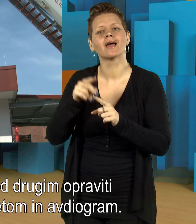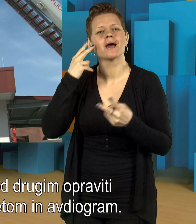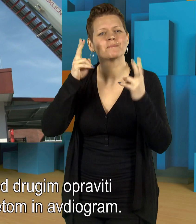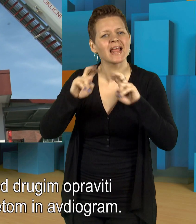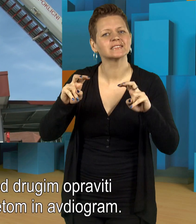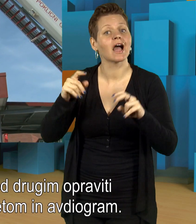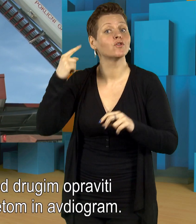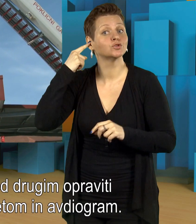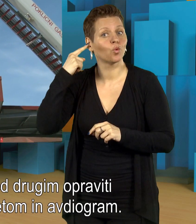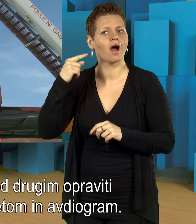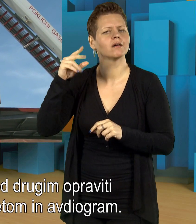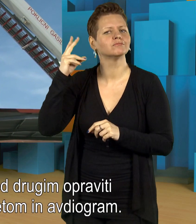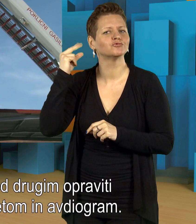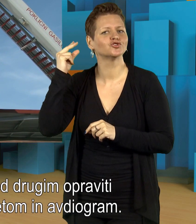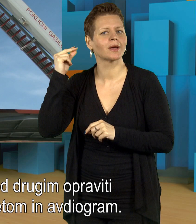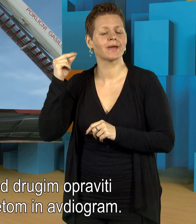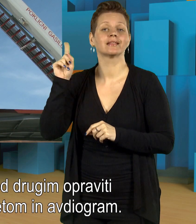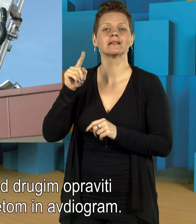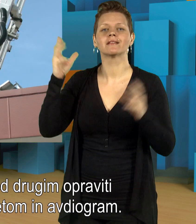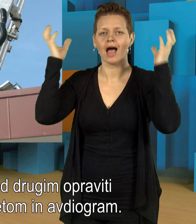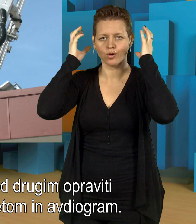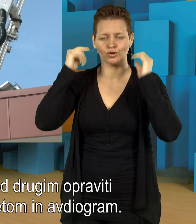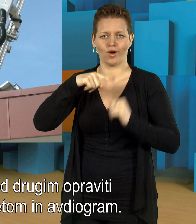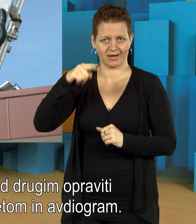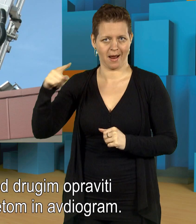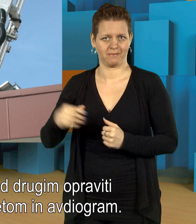s šepetom in audiogramom.